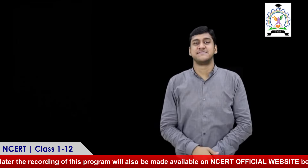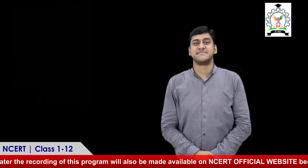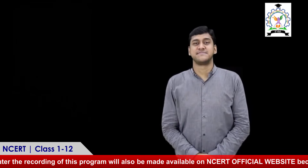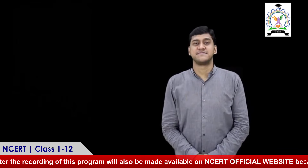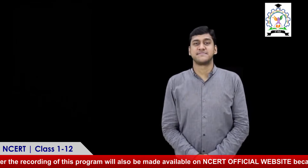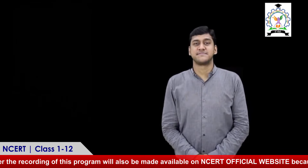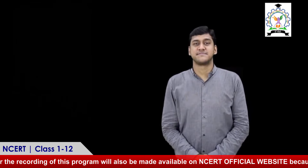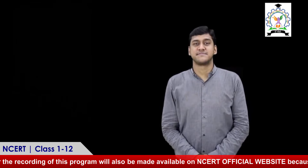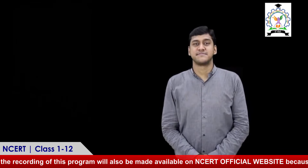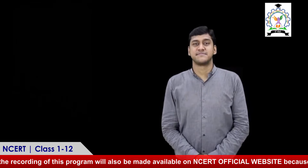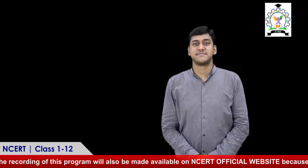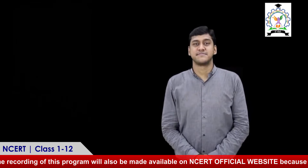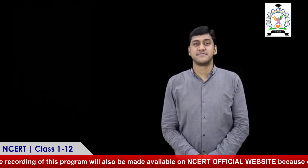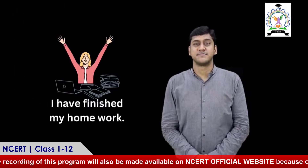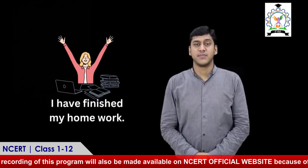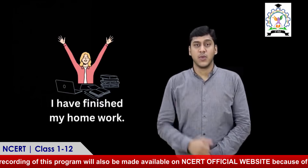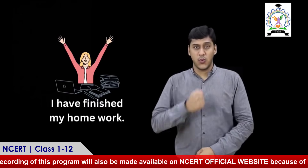या फिर मैंने कपड़े धो लिए हैं।